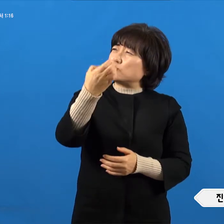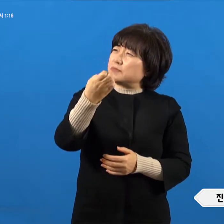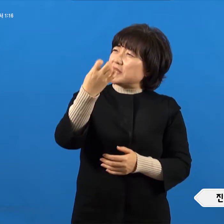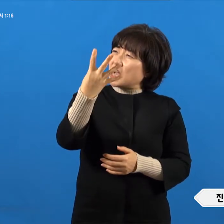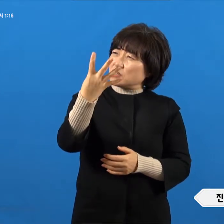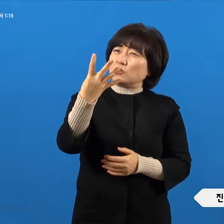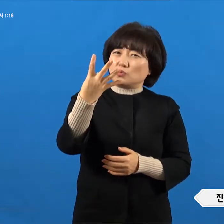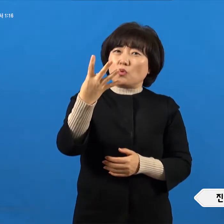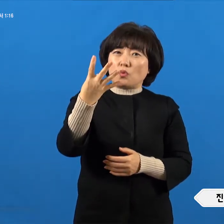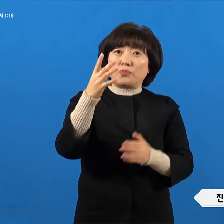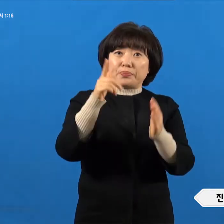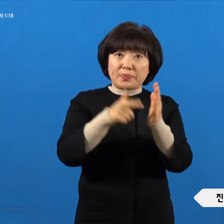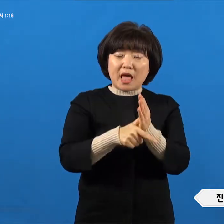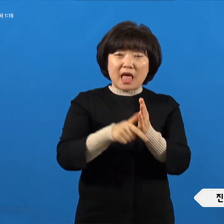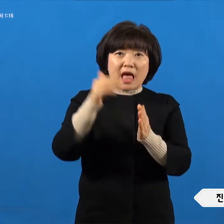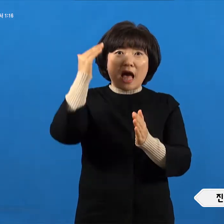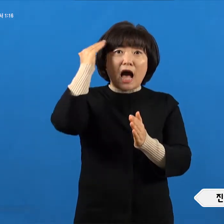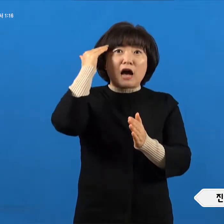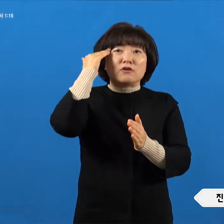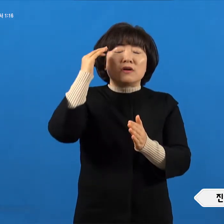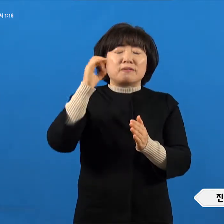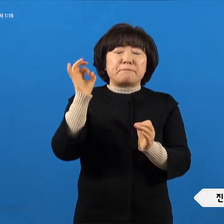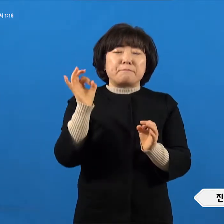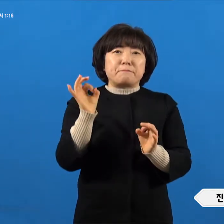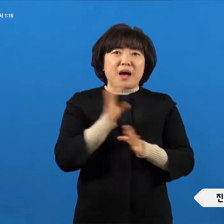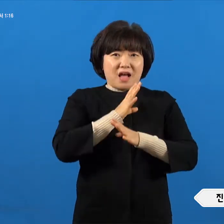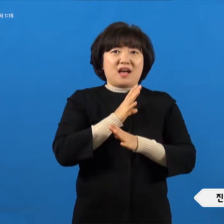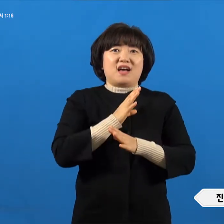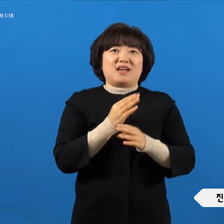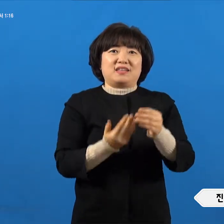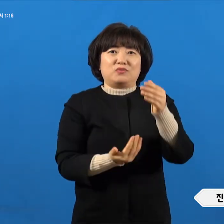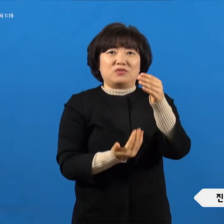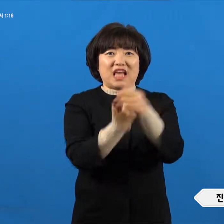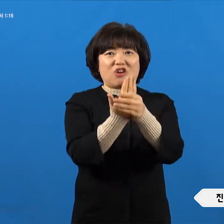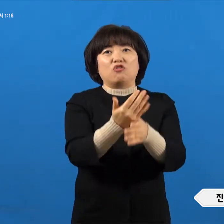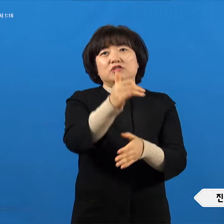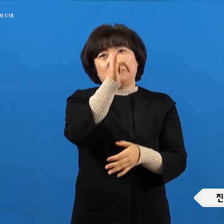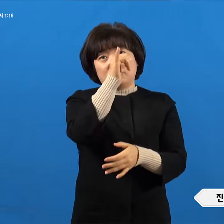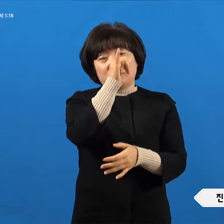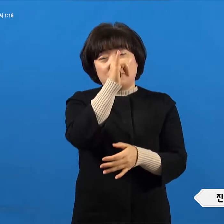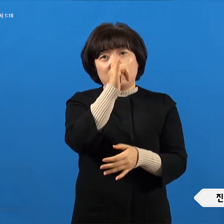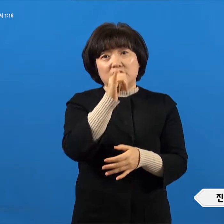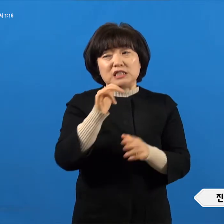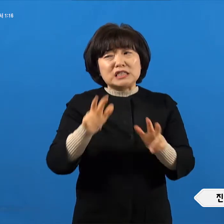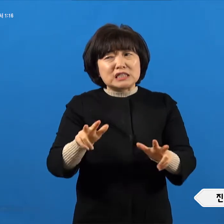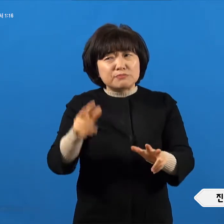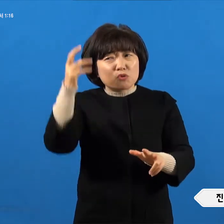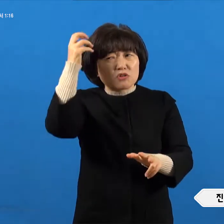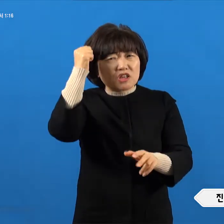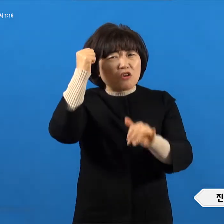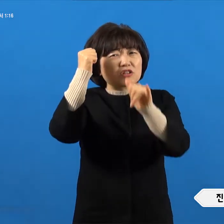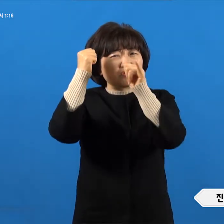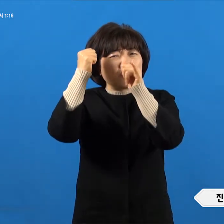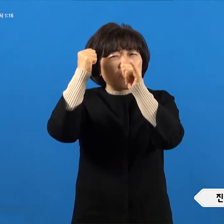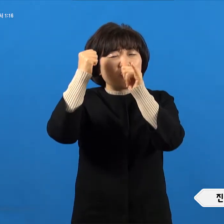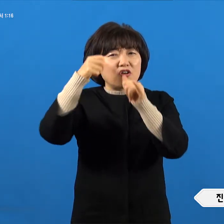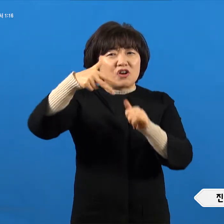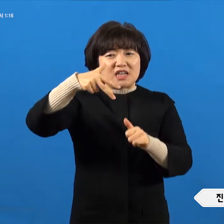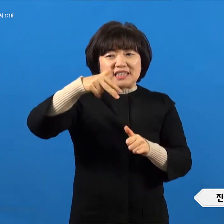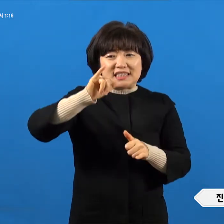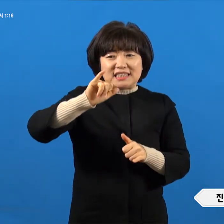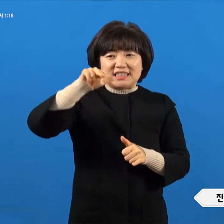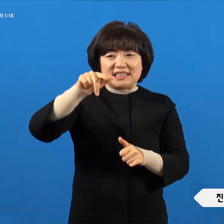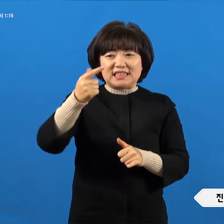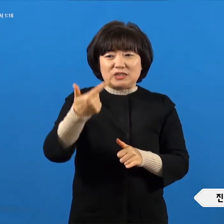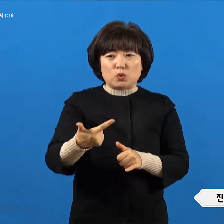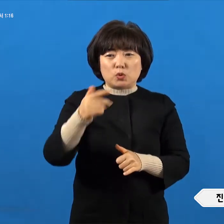1994년도에 한국을 경악해 했던 한 사건이 있었습니다. 우리가 지금도 기억하고 있는